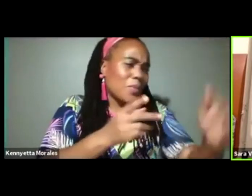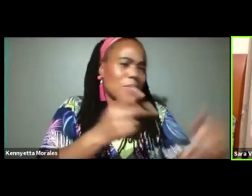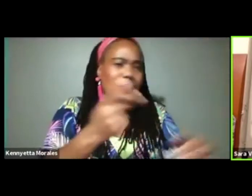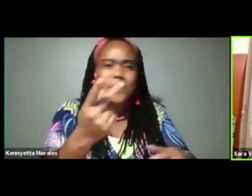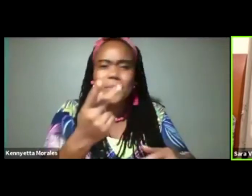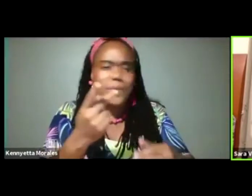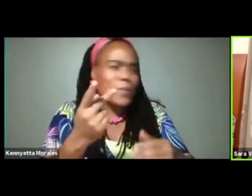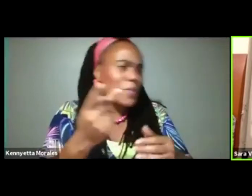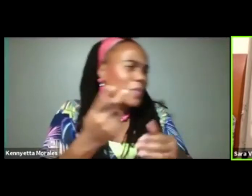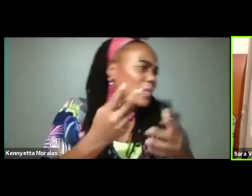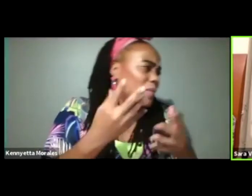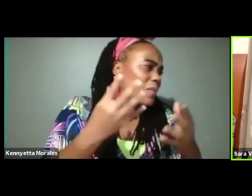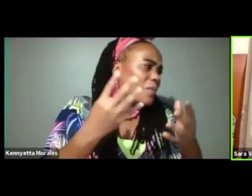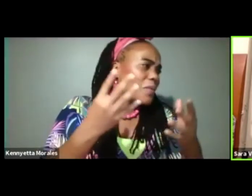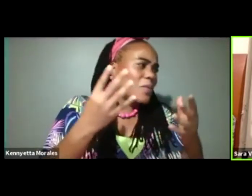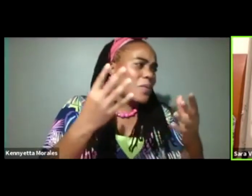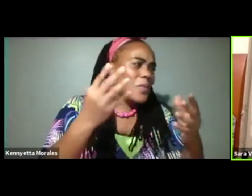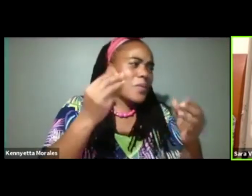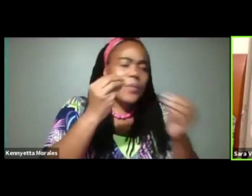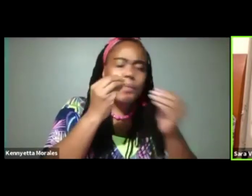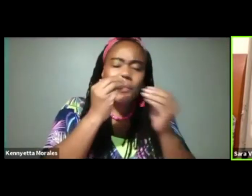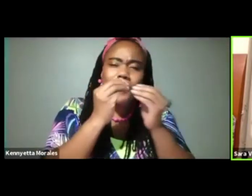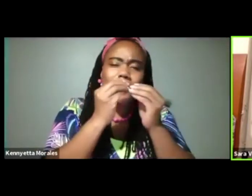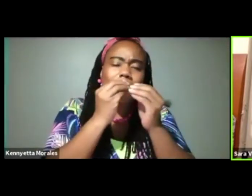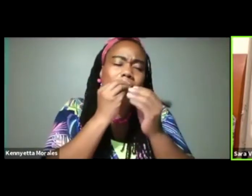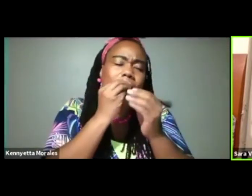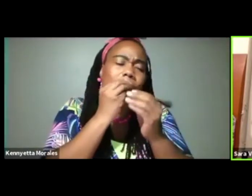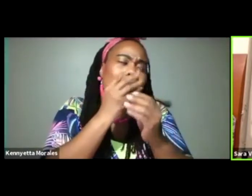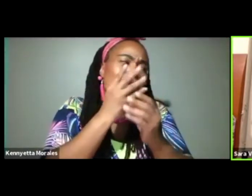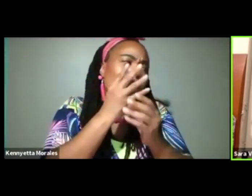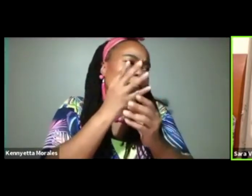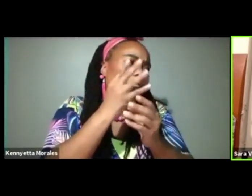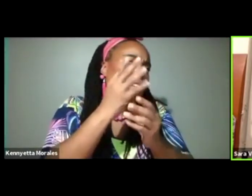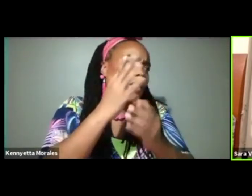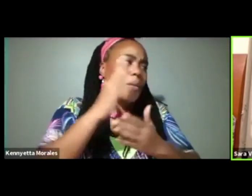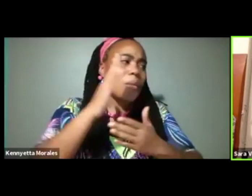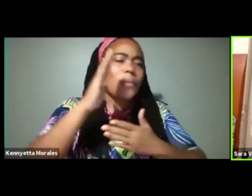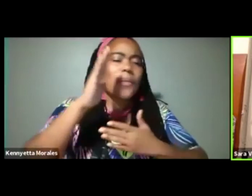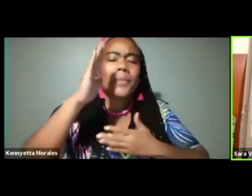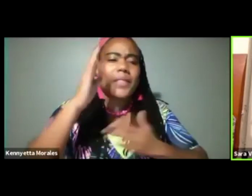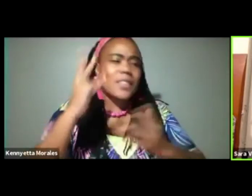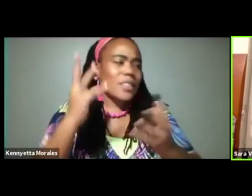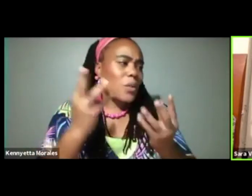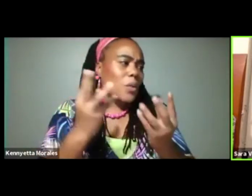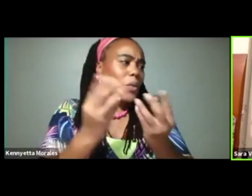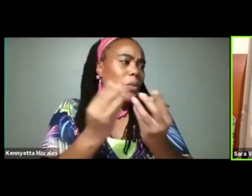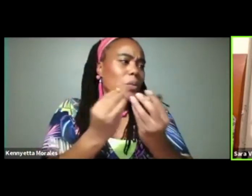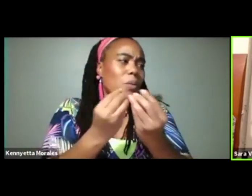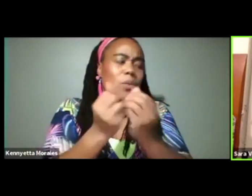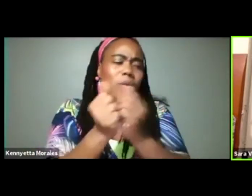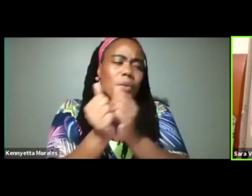beso. No te prometo estar junto a ti.